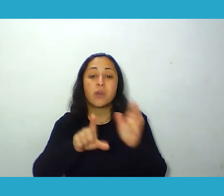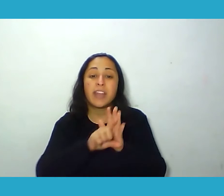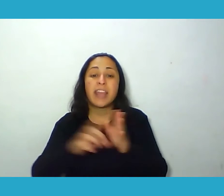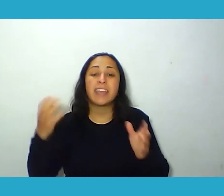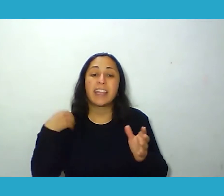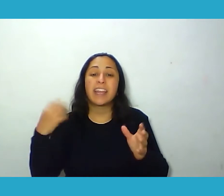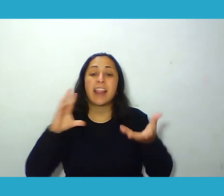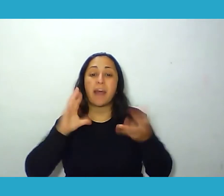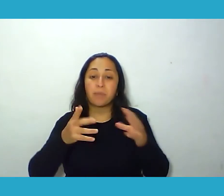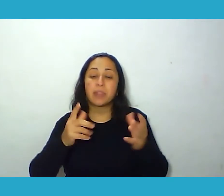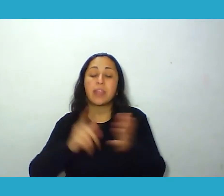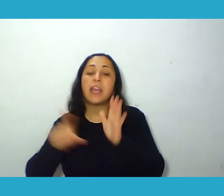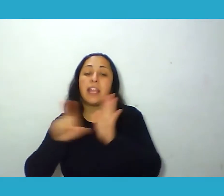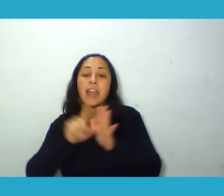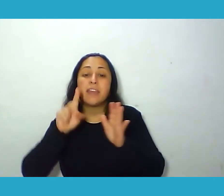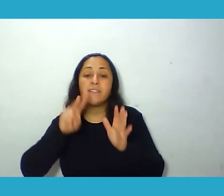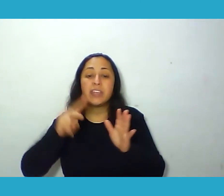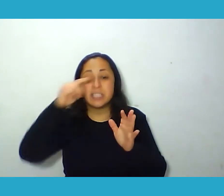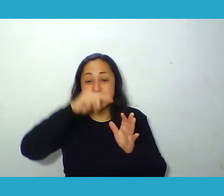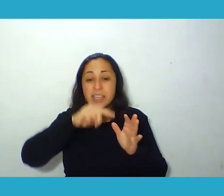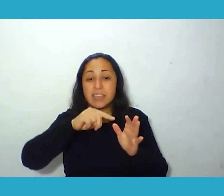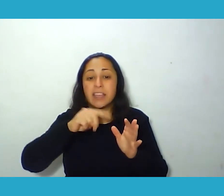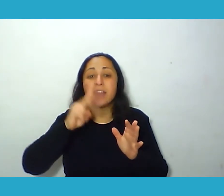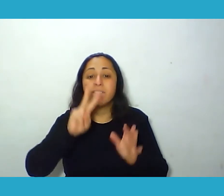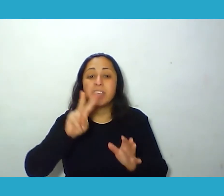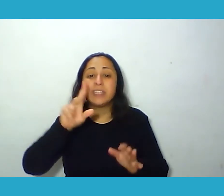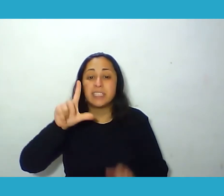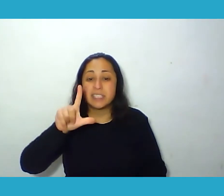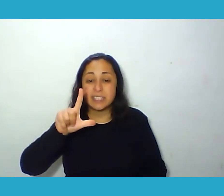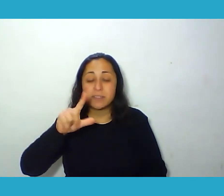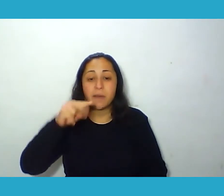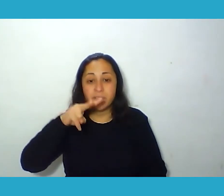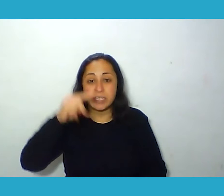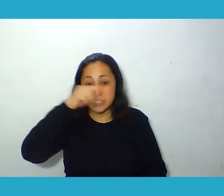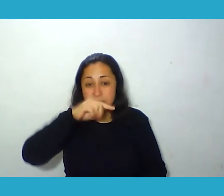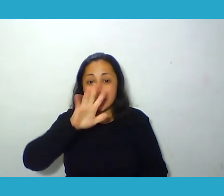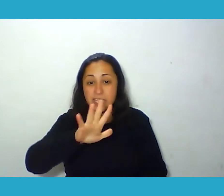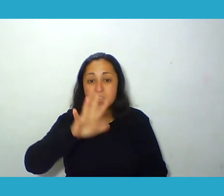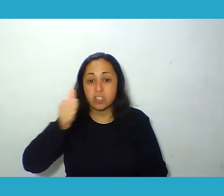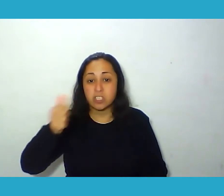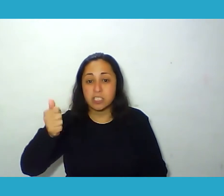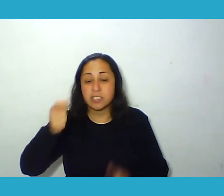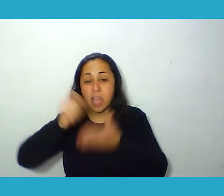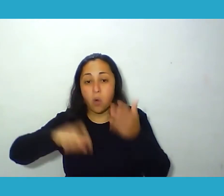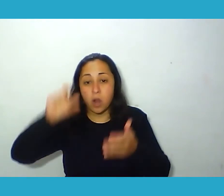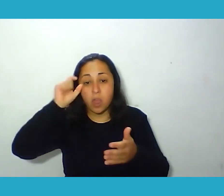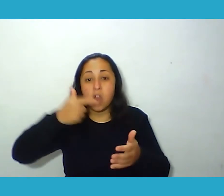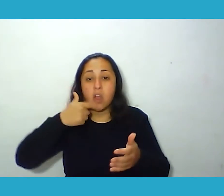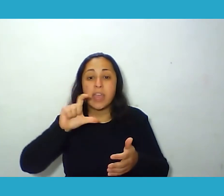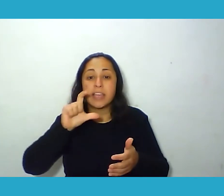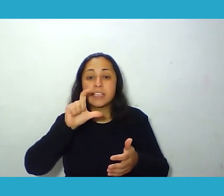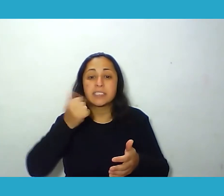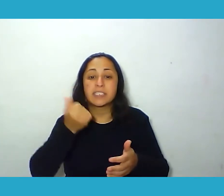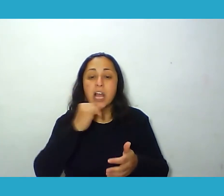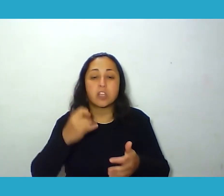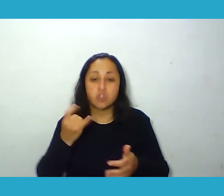del Ambiente y la Ley 27.566, Acuerdo de Escazú. No agradece al Estado por esta participación, sí destaca y valora el trabajo de